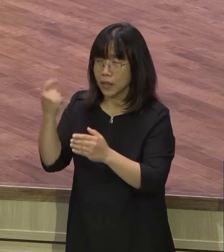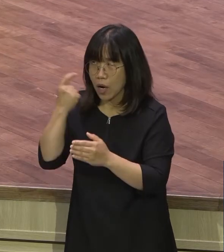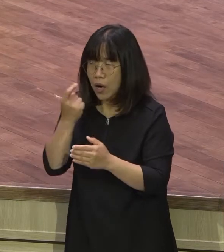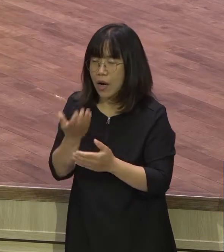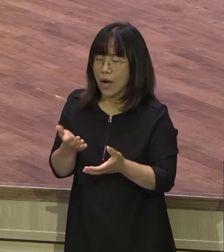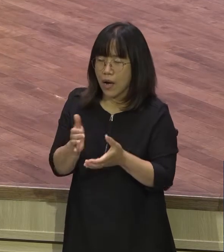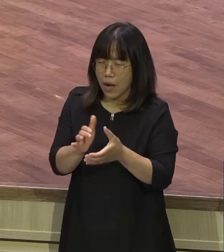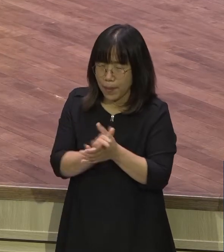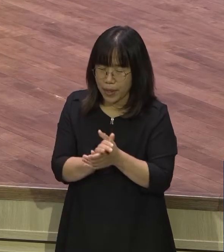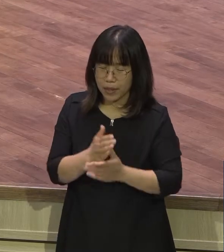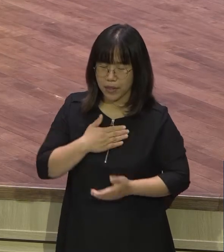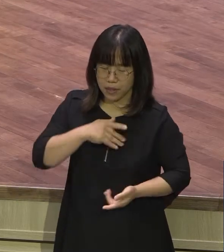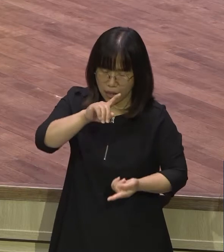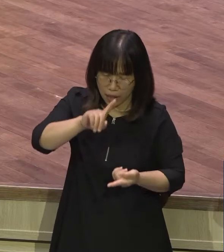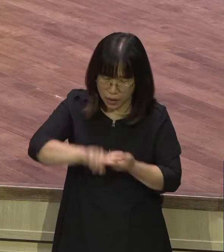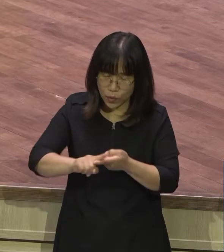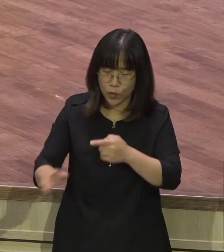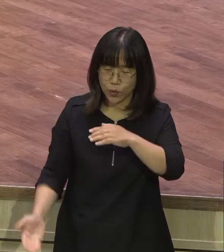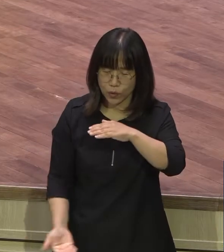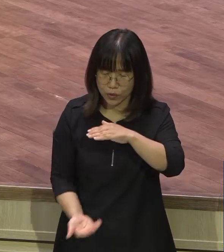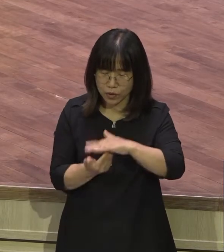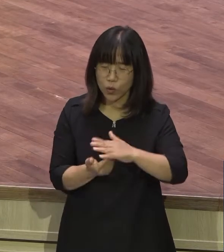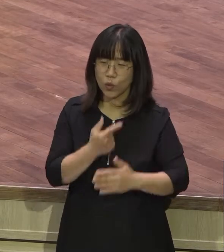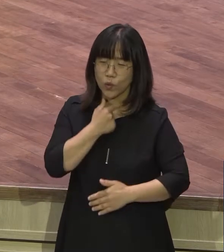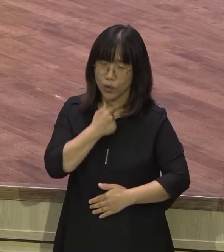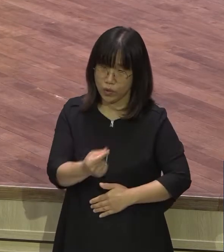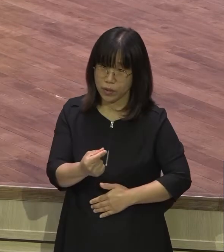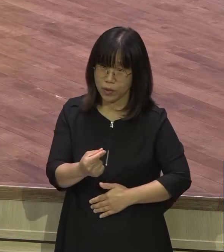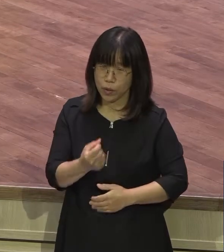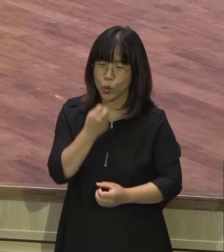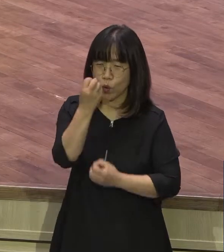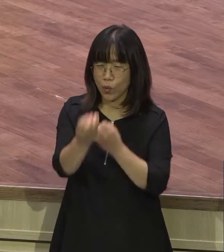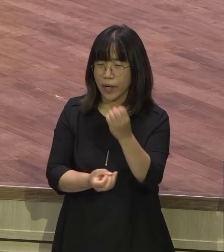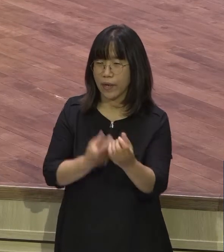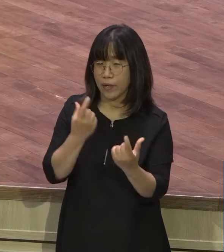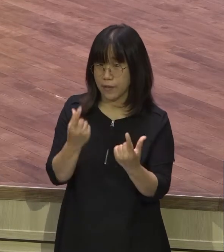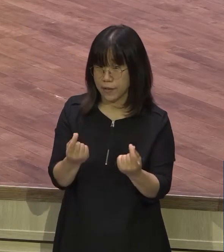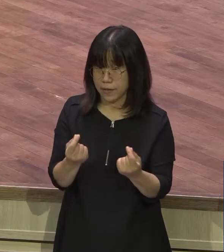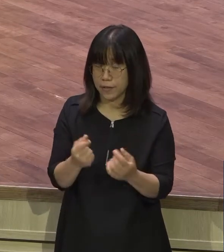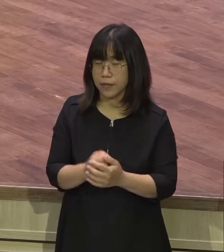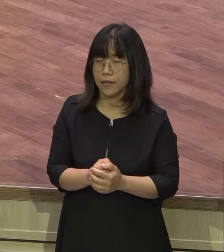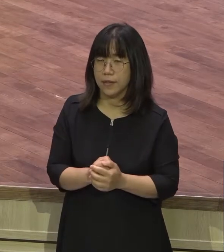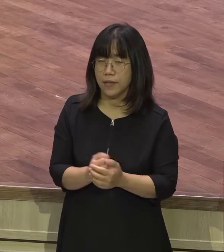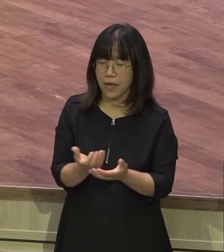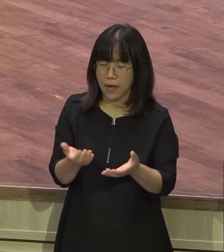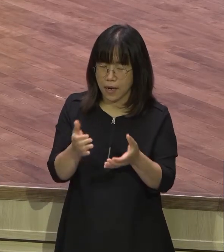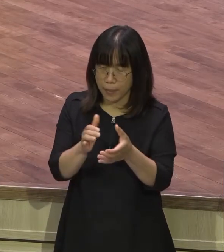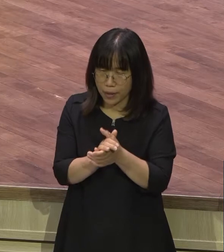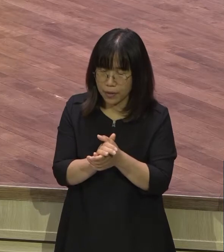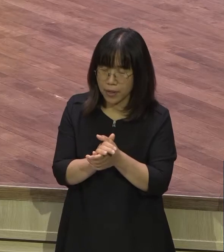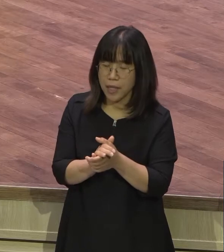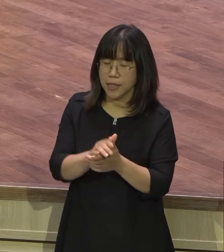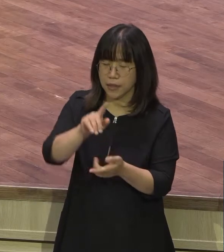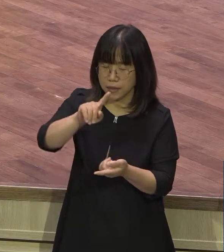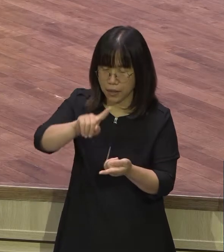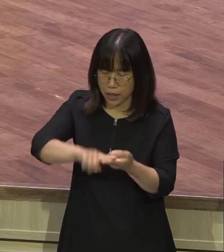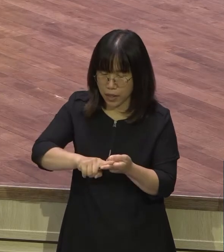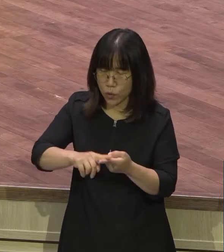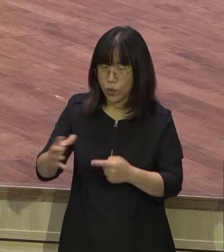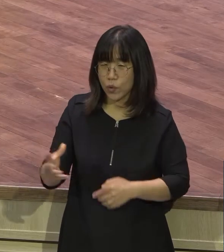말씀에 내게 성 기대기를 원합니다 이렇게 될 때 여러분 삶 속에 말씀이 역사서서